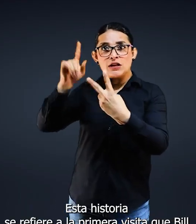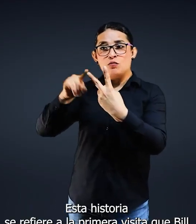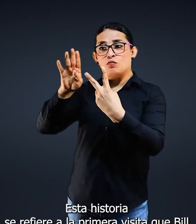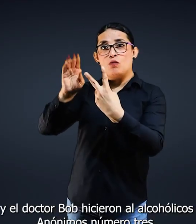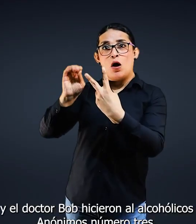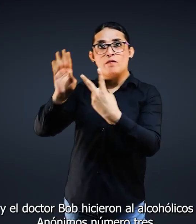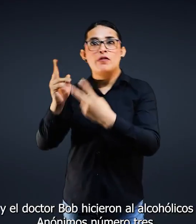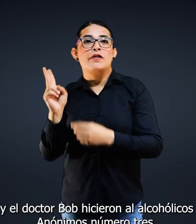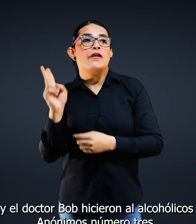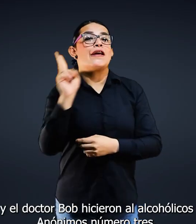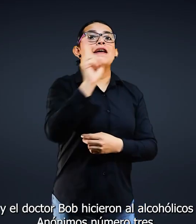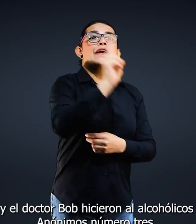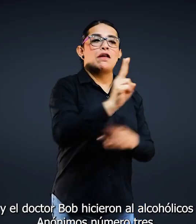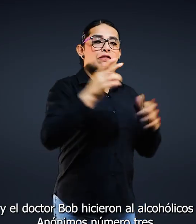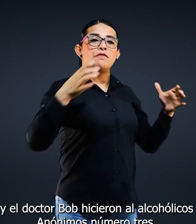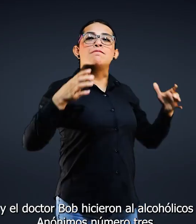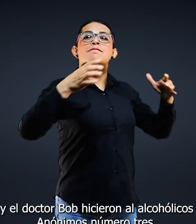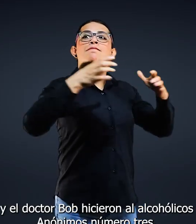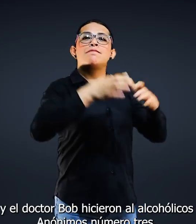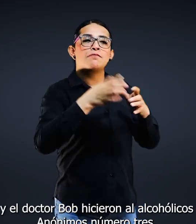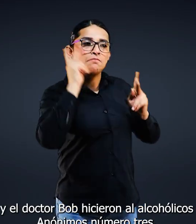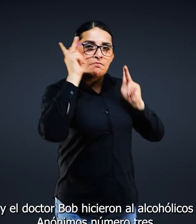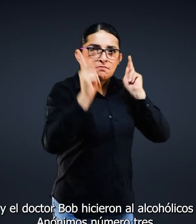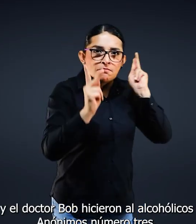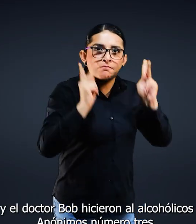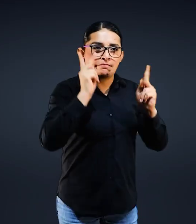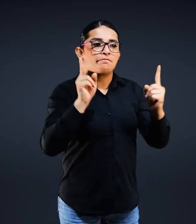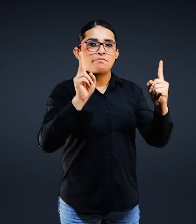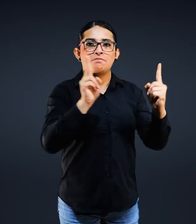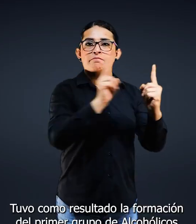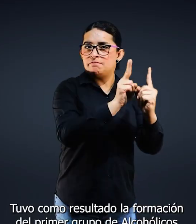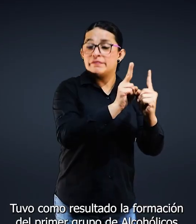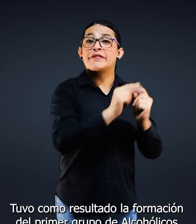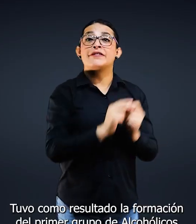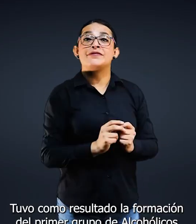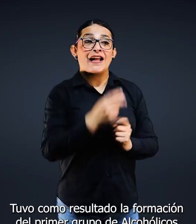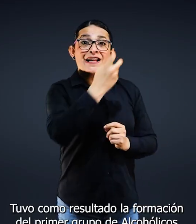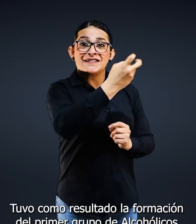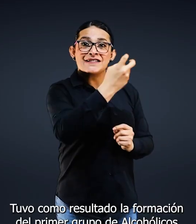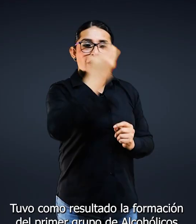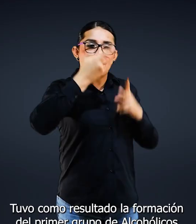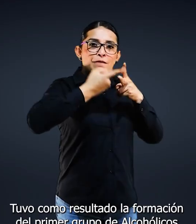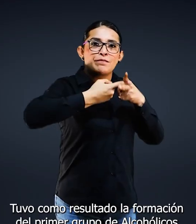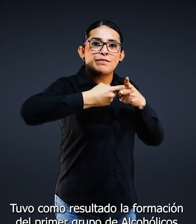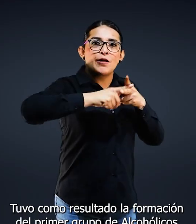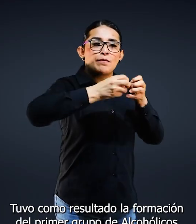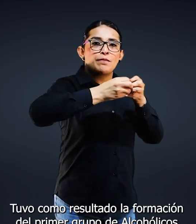Bill y el Dr. Bob hicieron al Alcohólicos Anónimos número 3. Tuvo como resultado la formación del primer grupo de